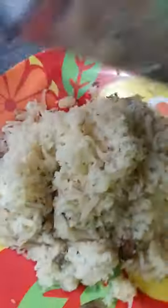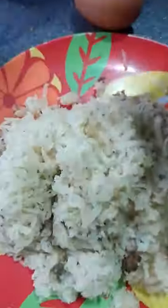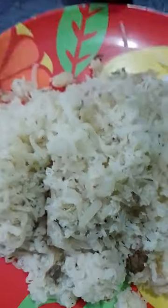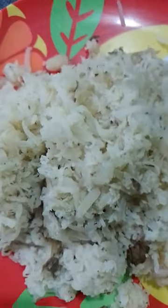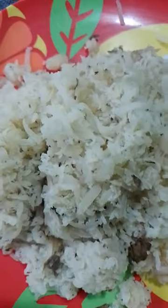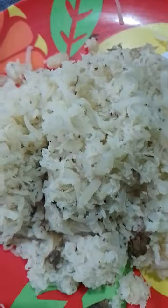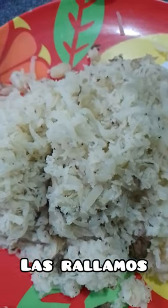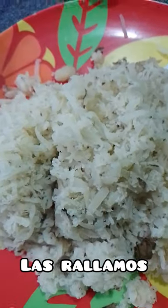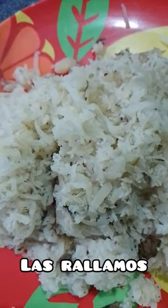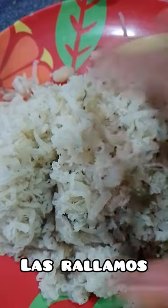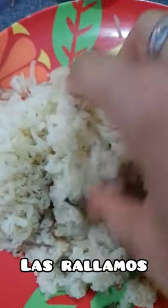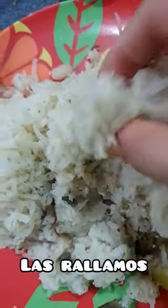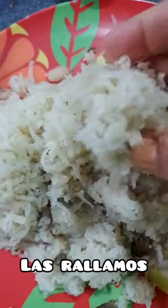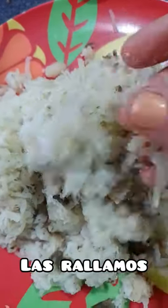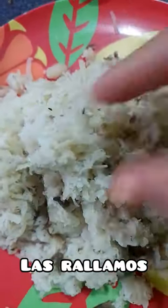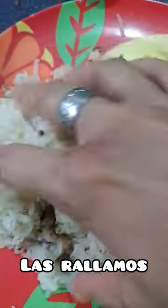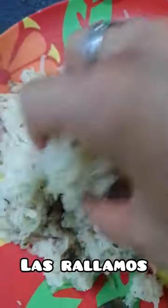pasar por un rallador delgadito.